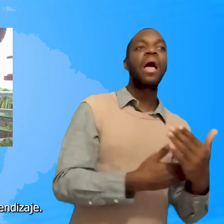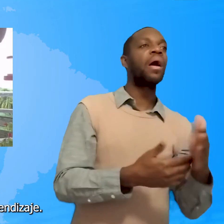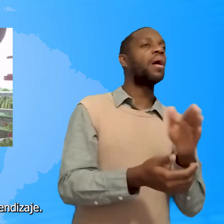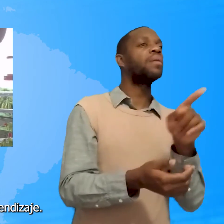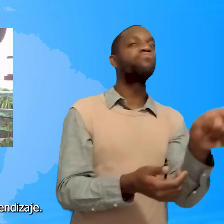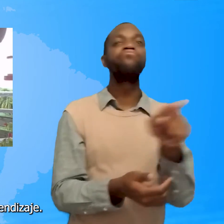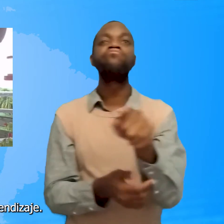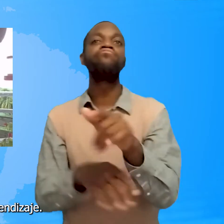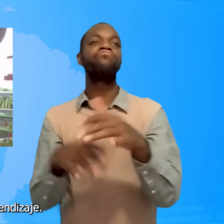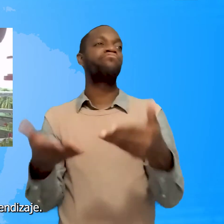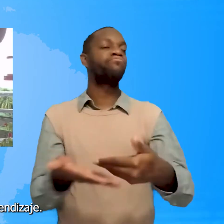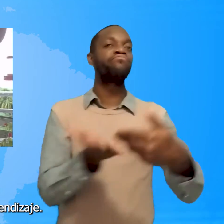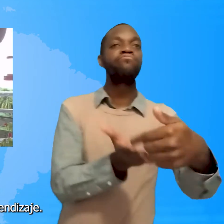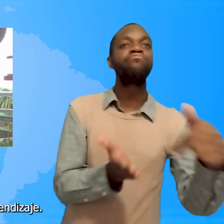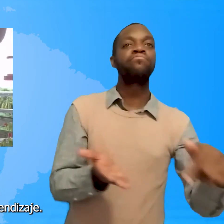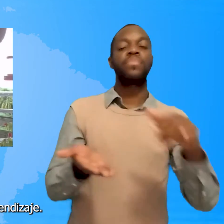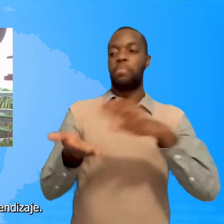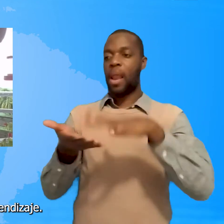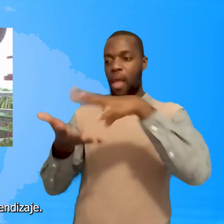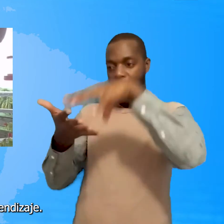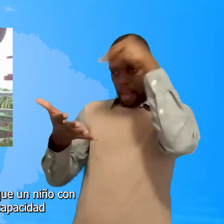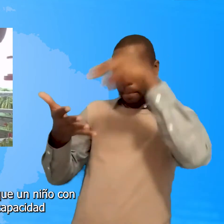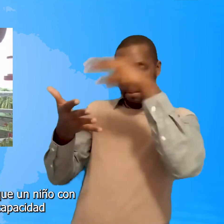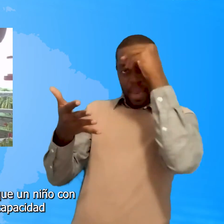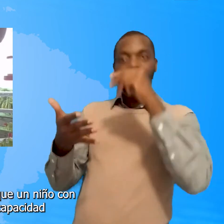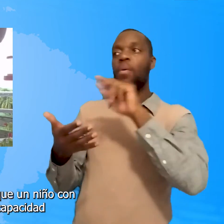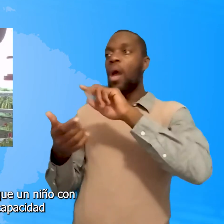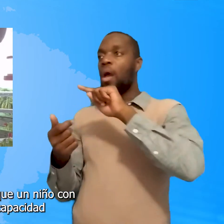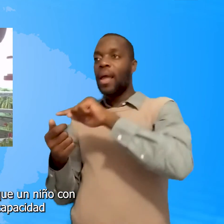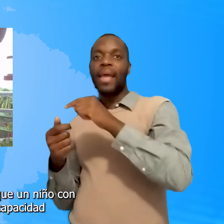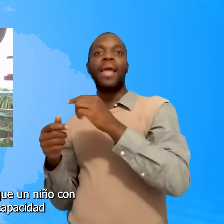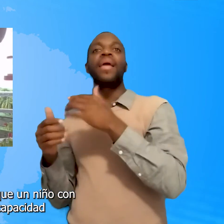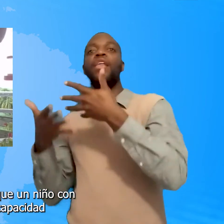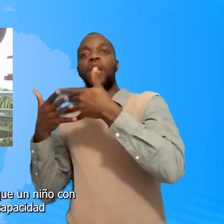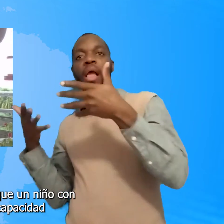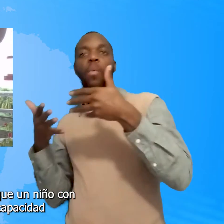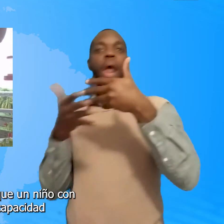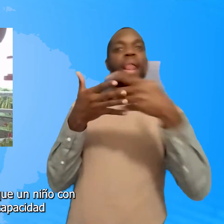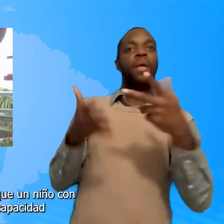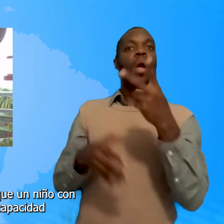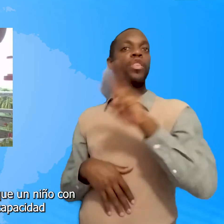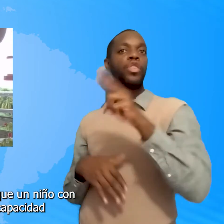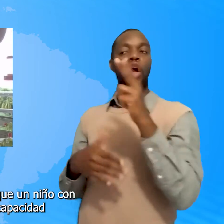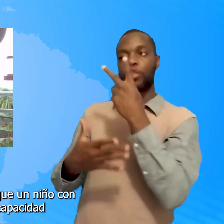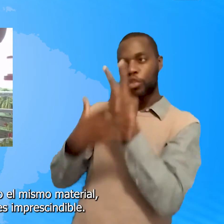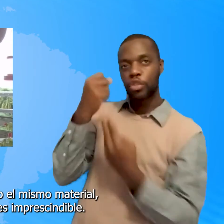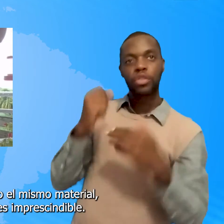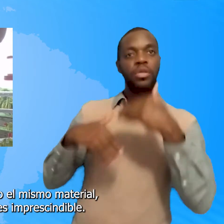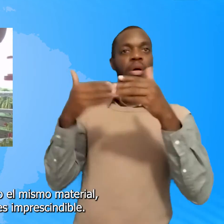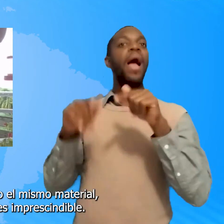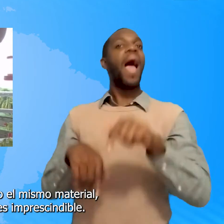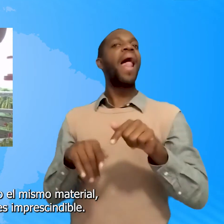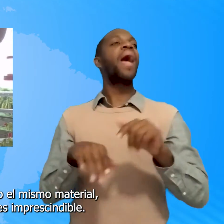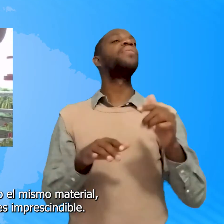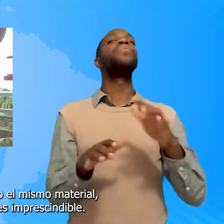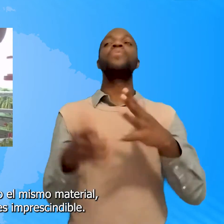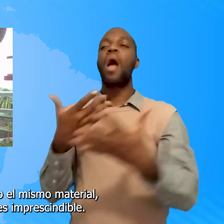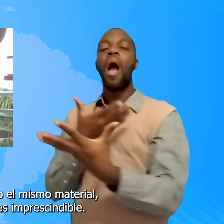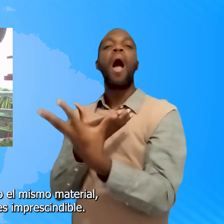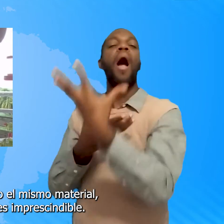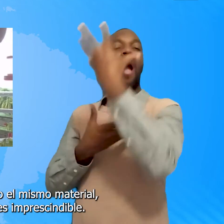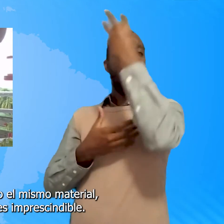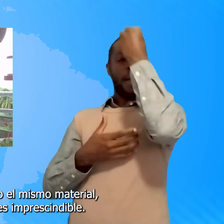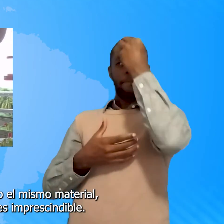y del aprendizaje inclusivo, para que un niño con y sin discapacidad puedan estar usando el